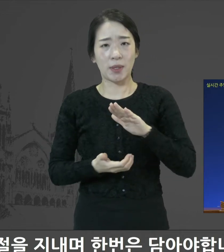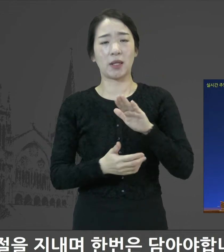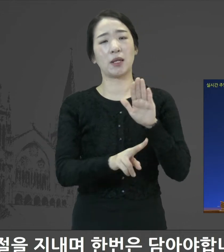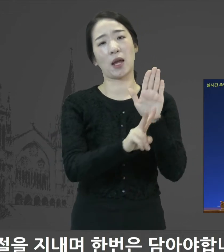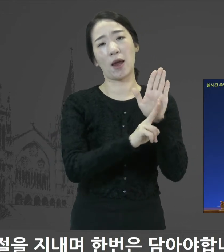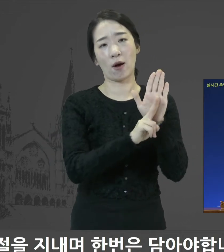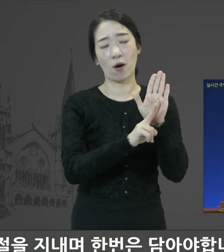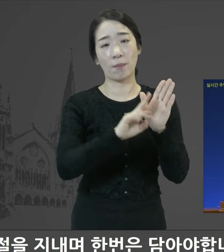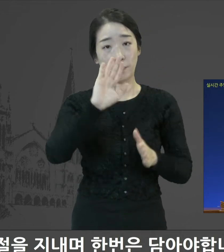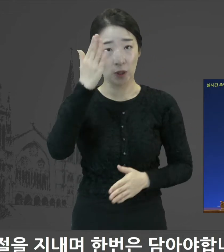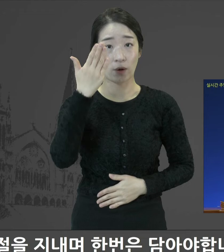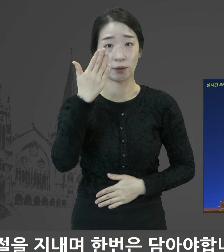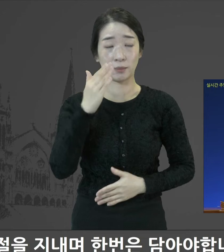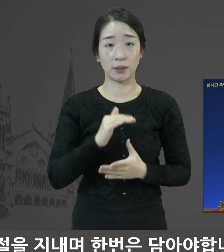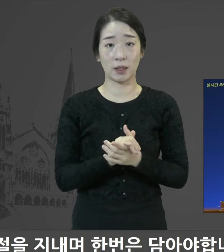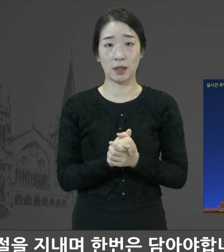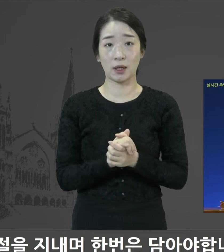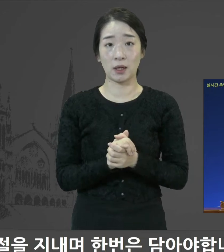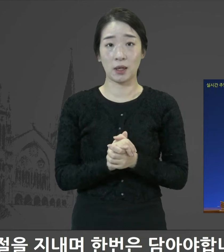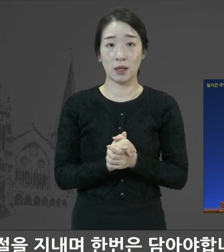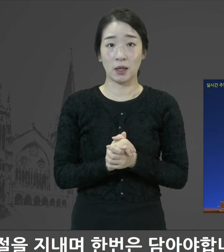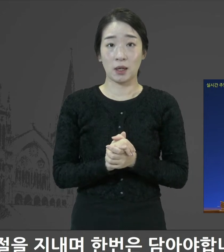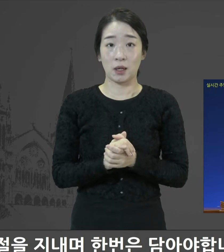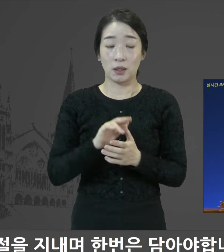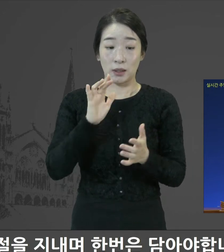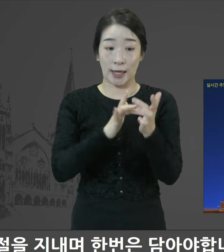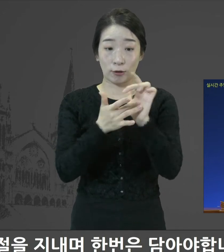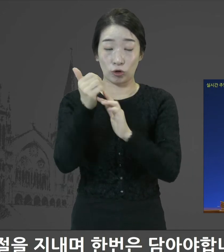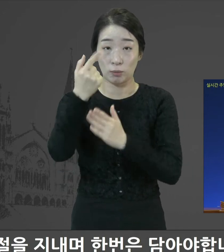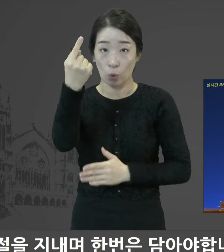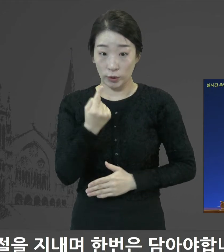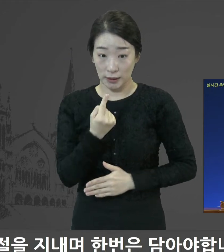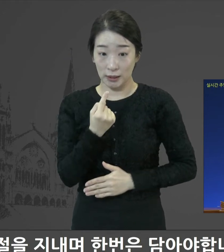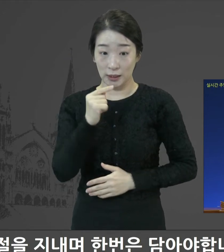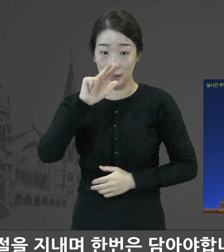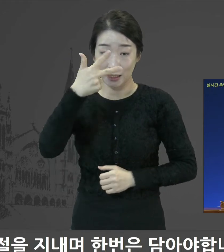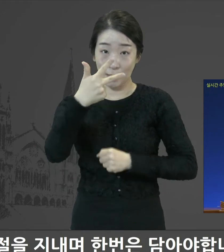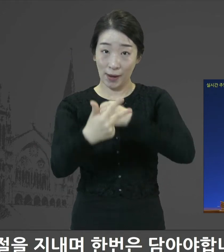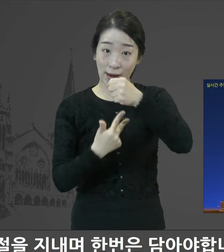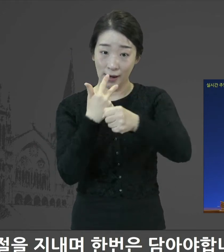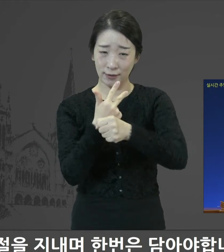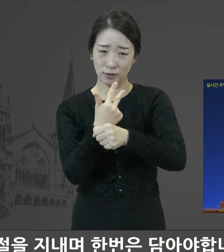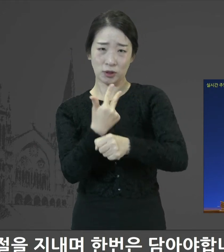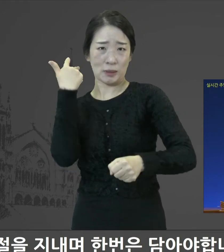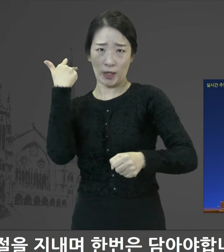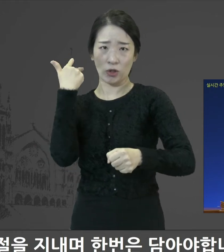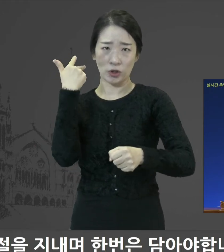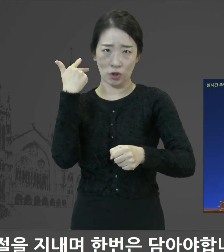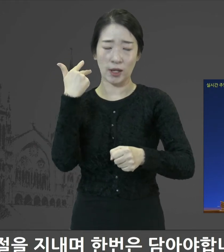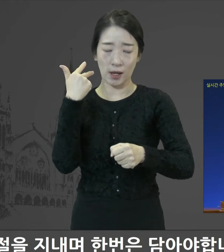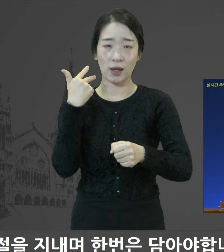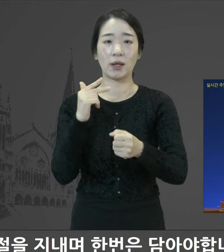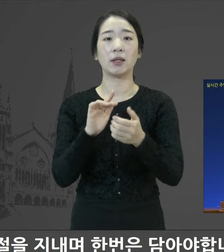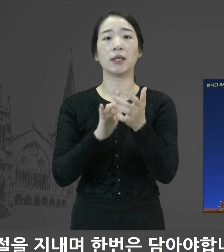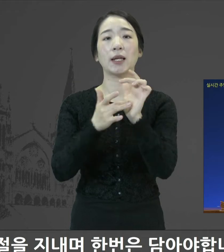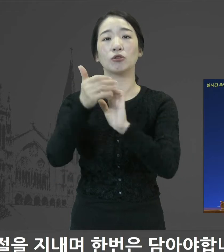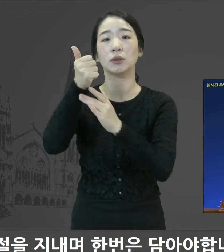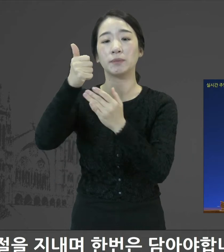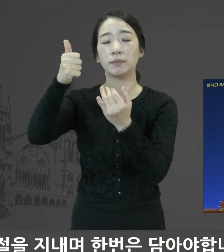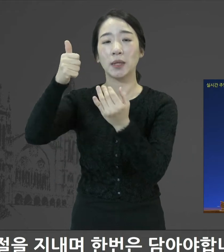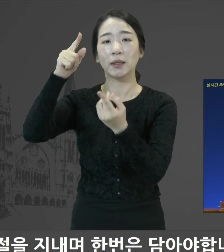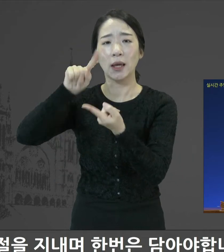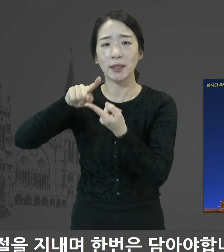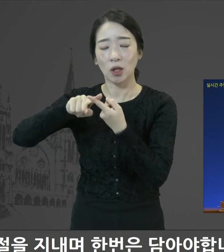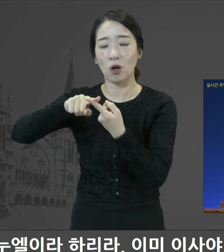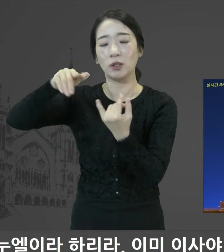한 700년 전에, 예수님이 이 땅에 오시기 700년 전에 선지자를 통해서 처녀가 애를 가질 것이 예고되어져 있다는 것이죠.